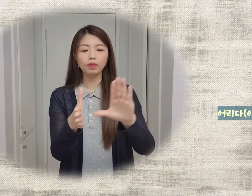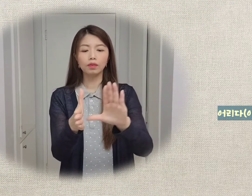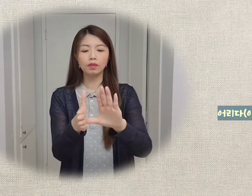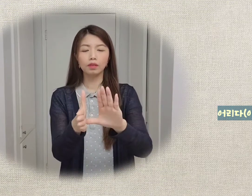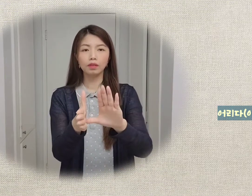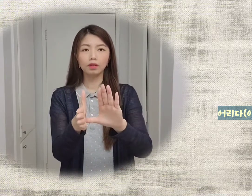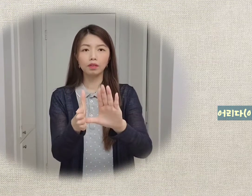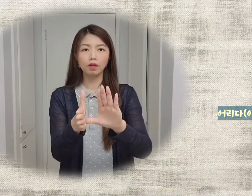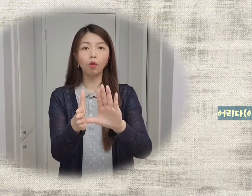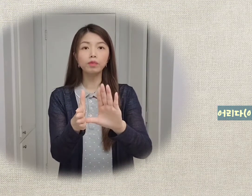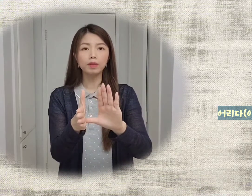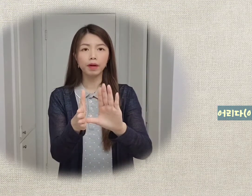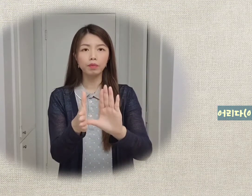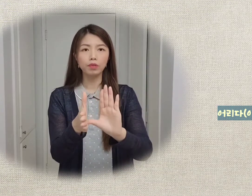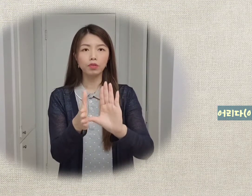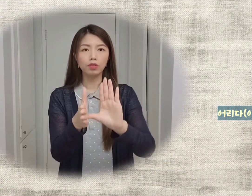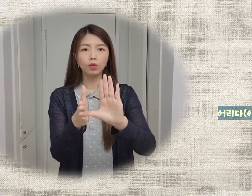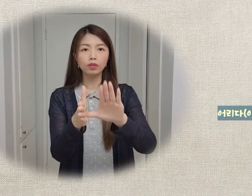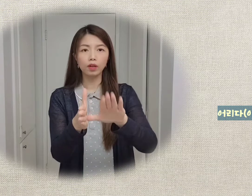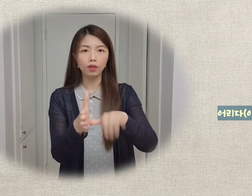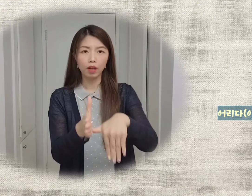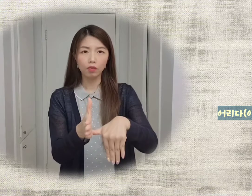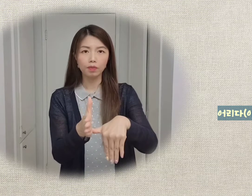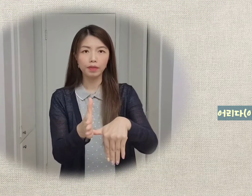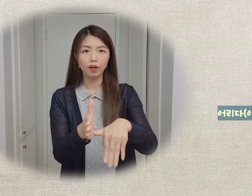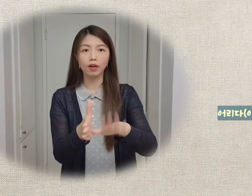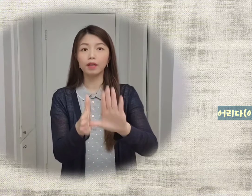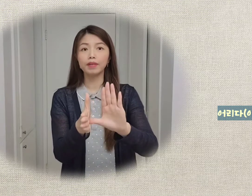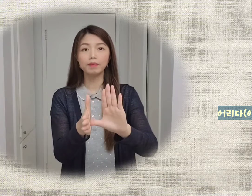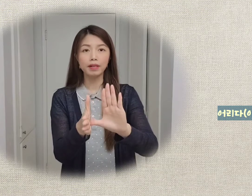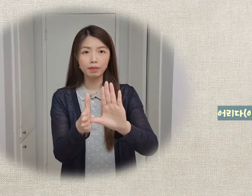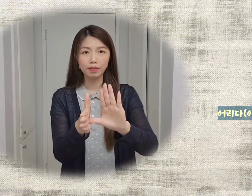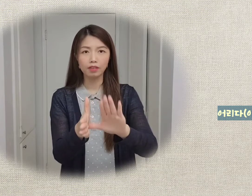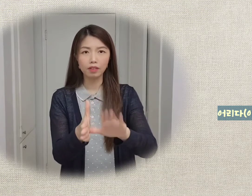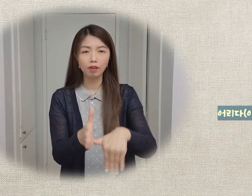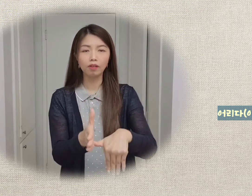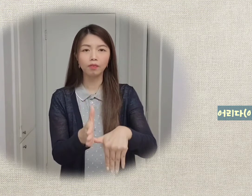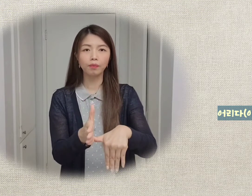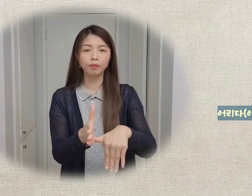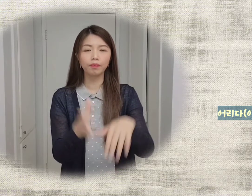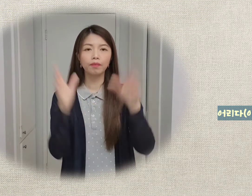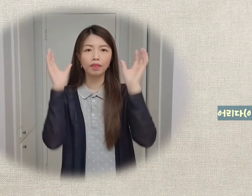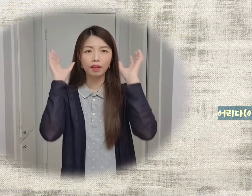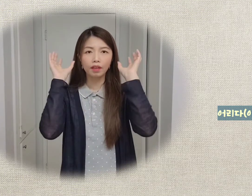오른손 엄지만 붙여주시고 그대로 내려주시면 돼요. 아까 제가 말씀드렸죠?